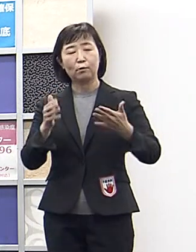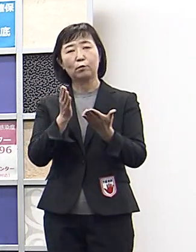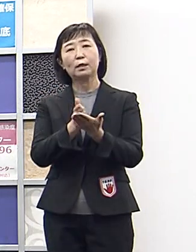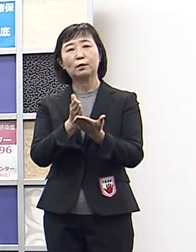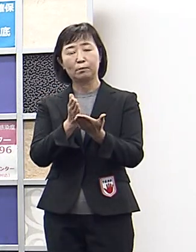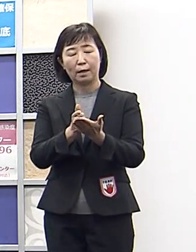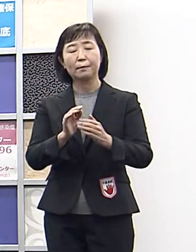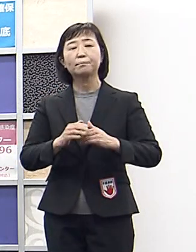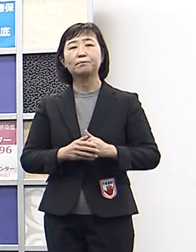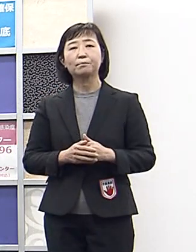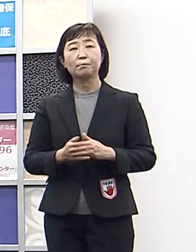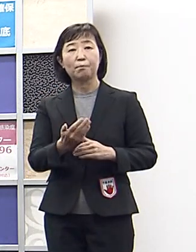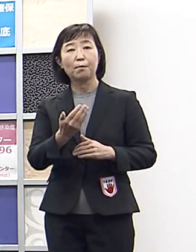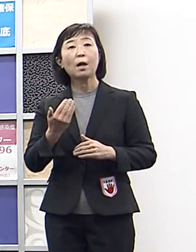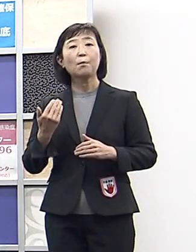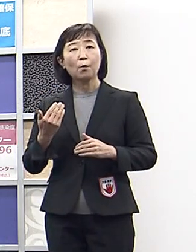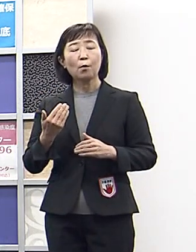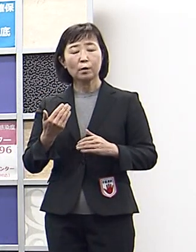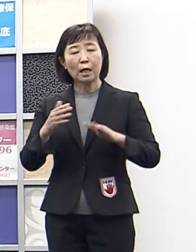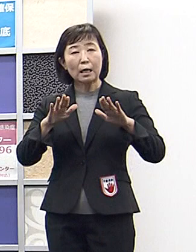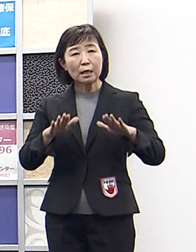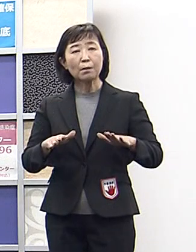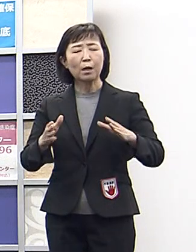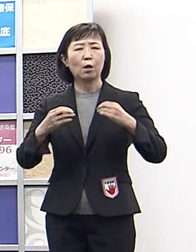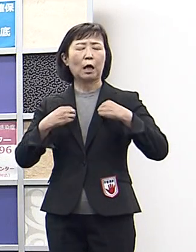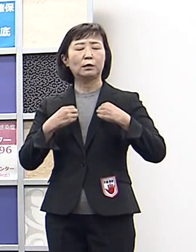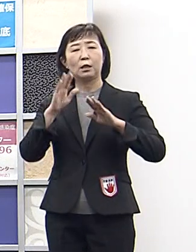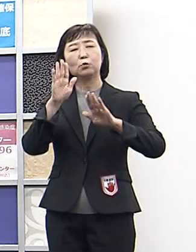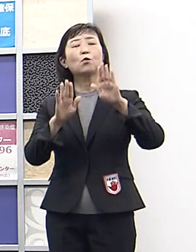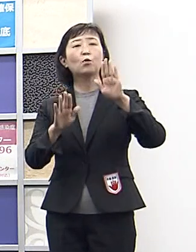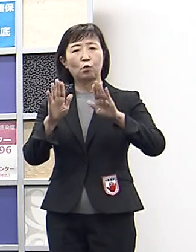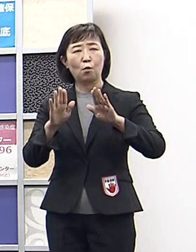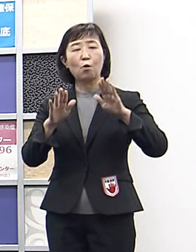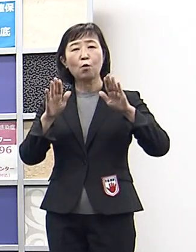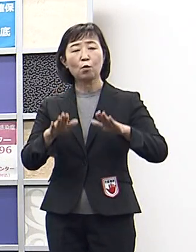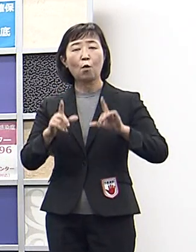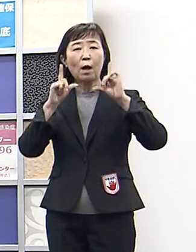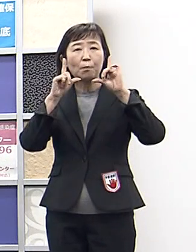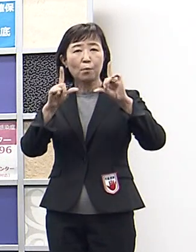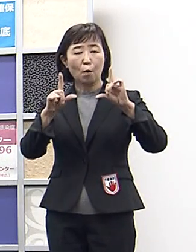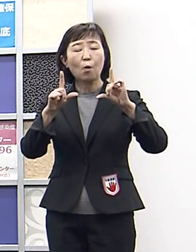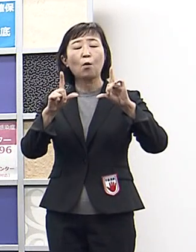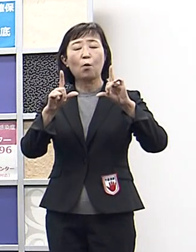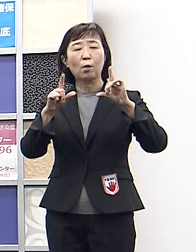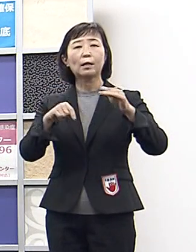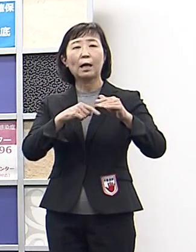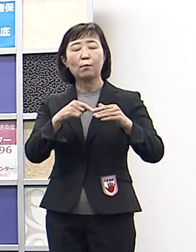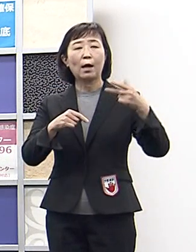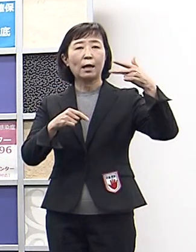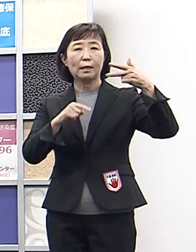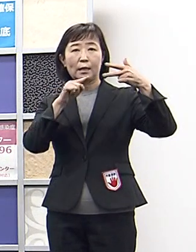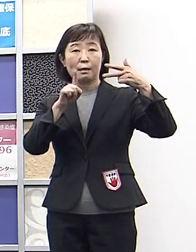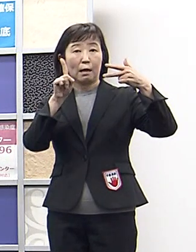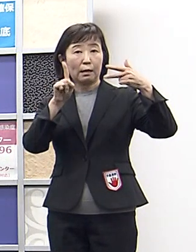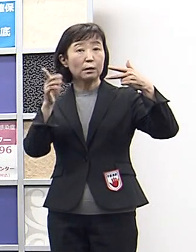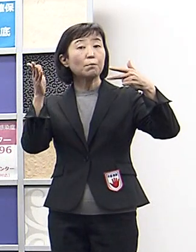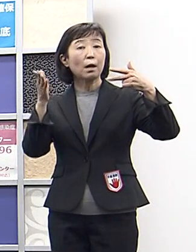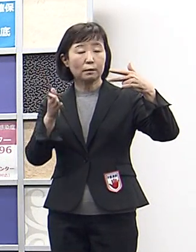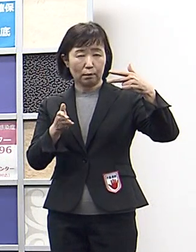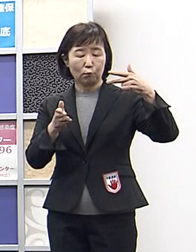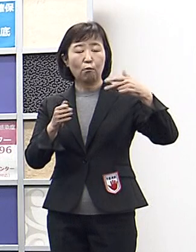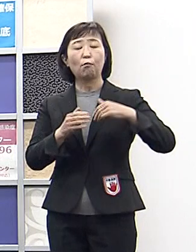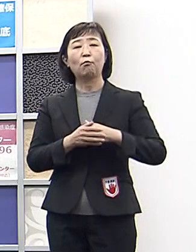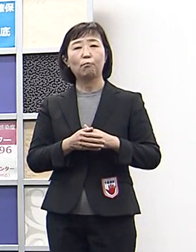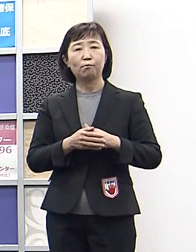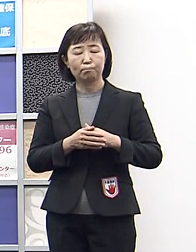その前に感染状況についてですが本日公表の病床使用率7.1%となっておりまして